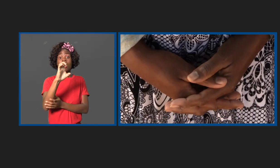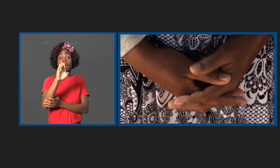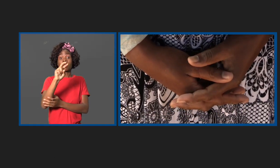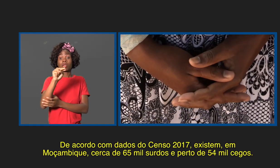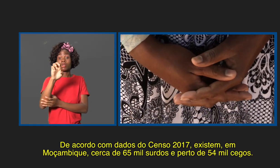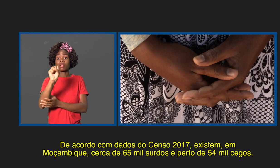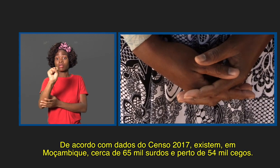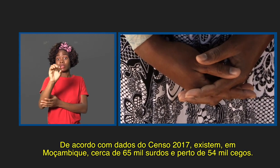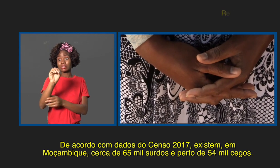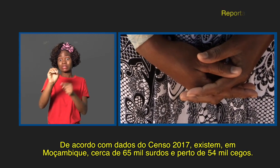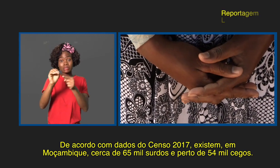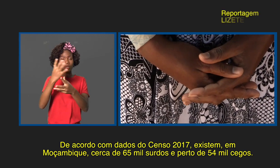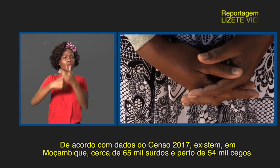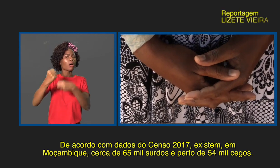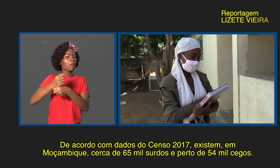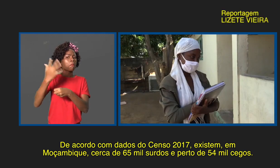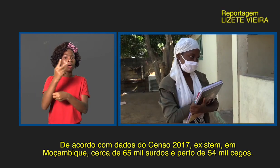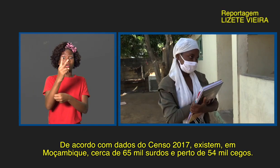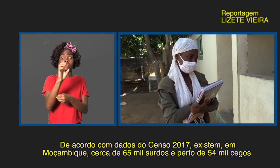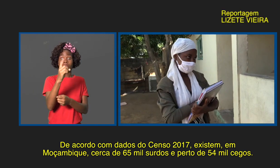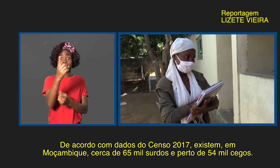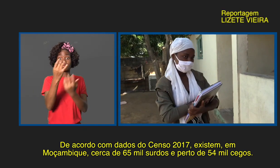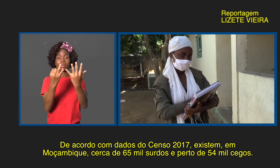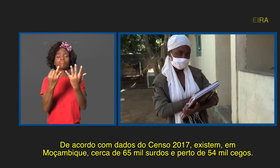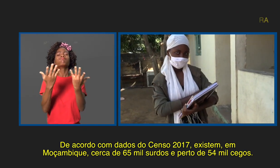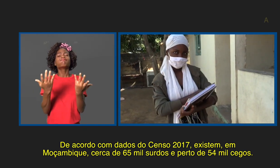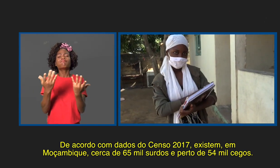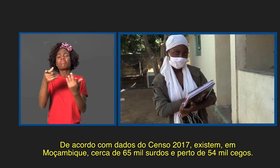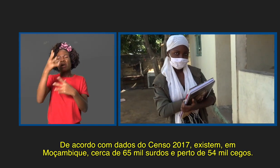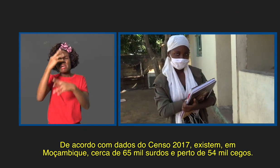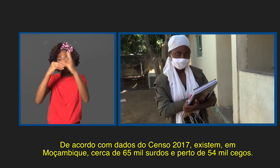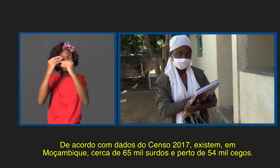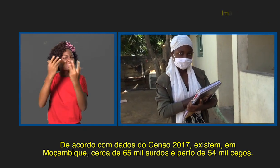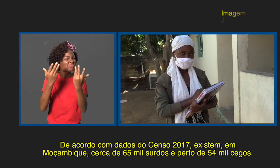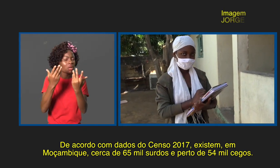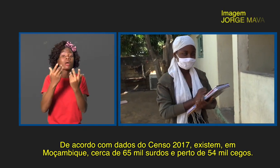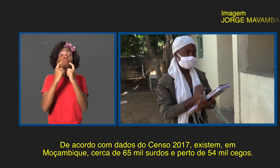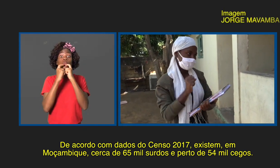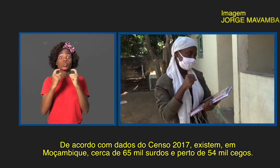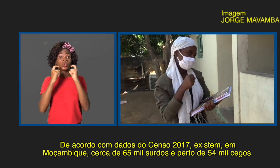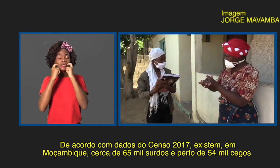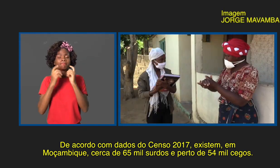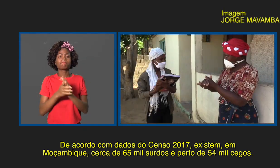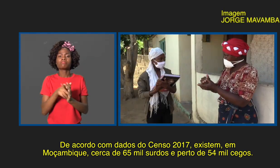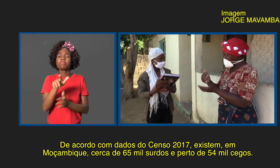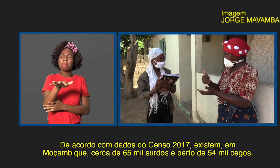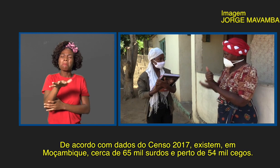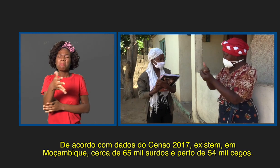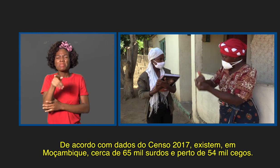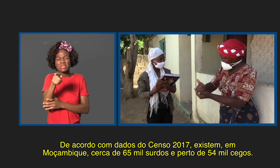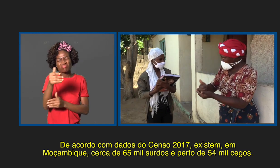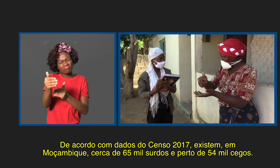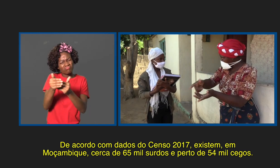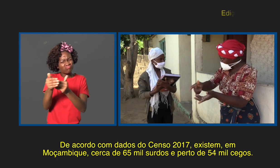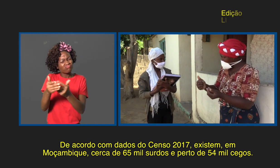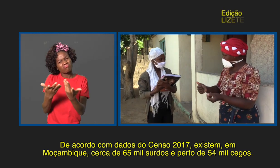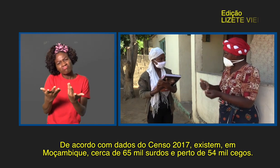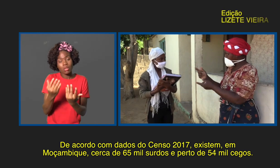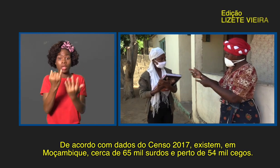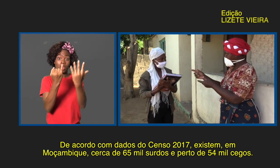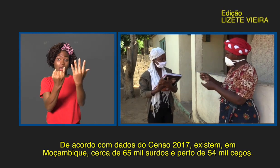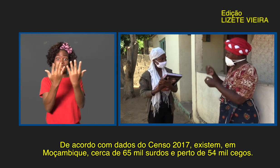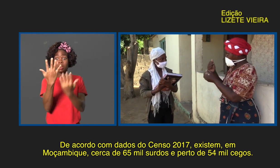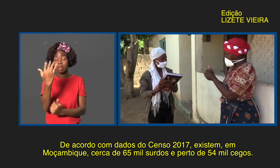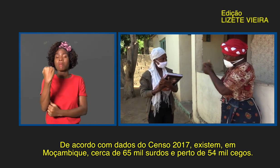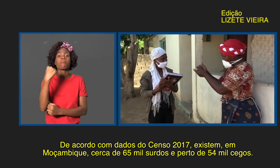De acordo com dados do Censo de 2017, existe em Moçambique perto de 65